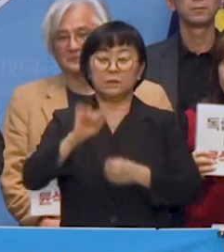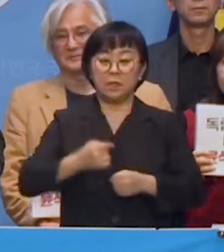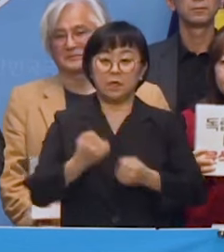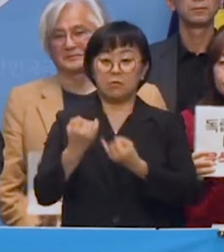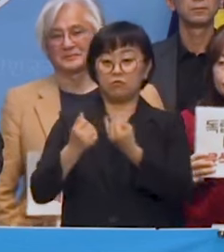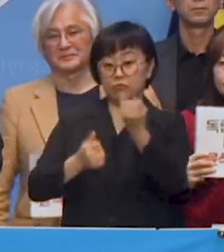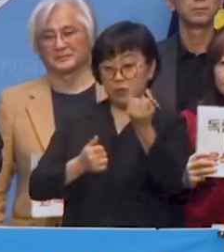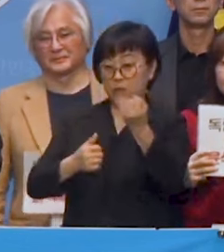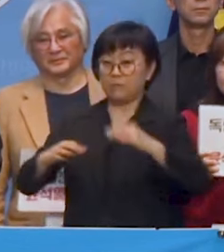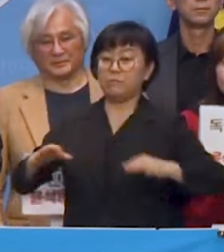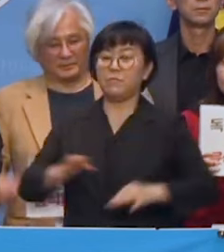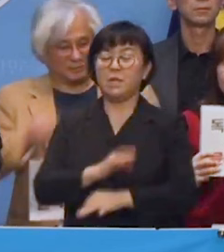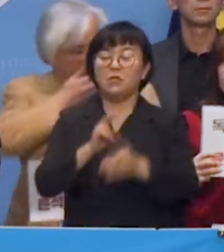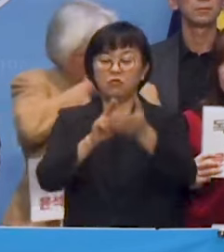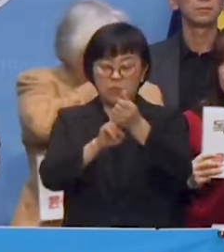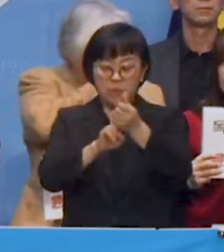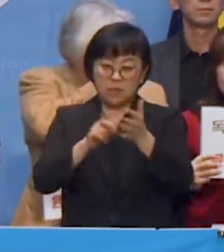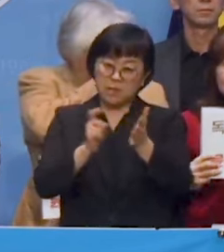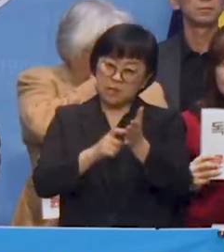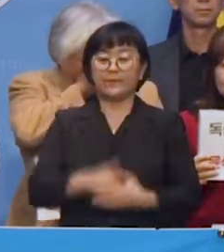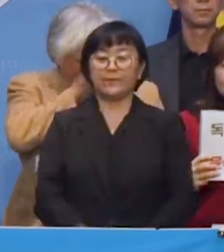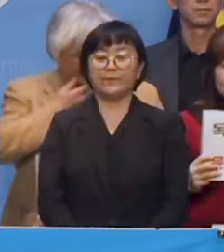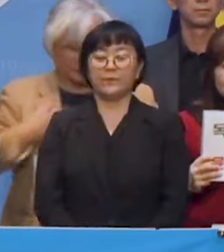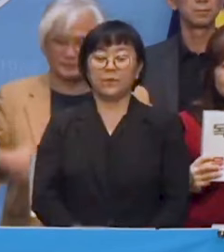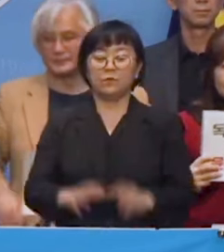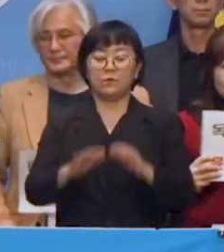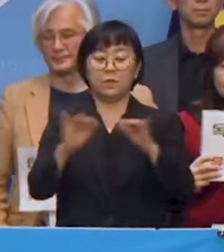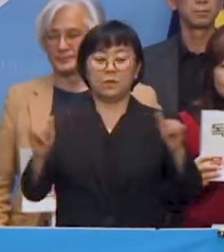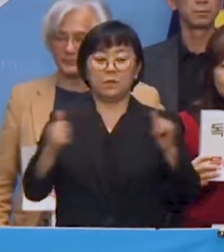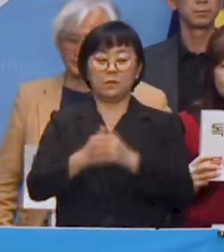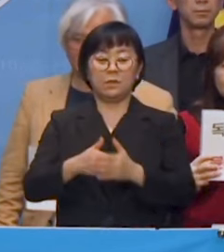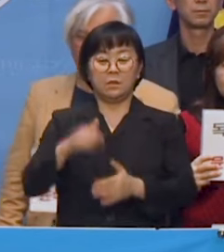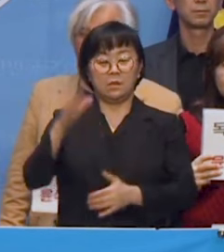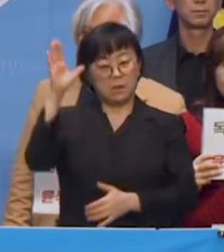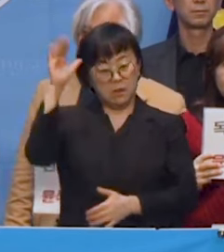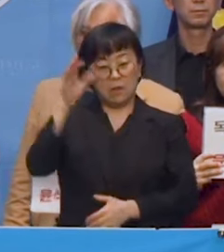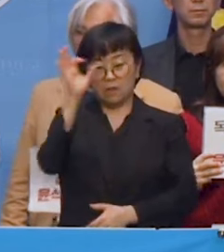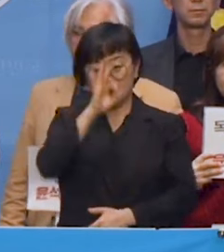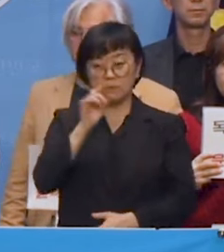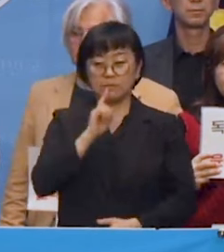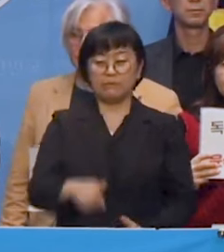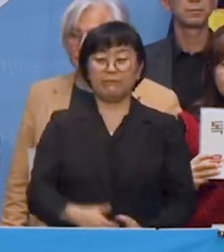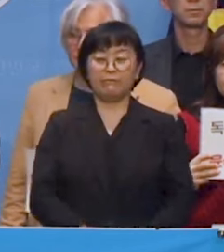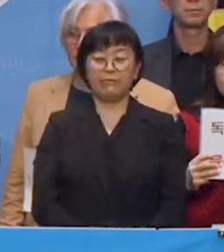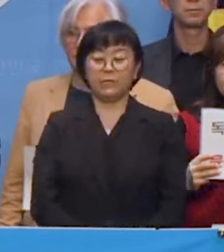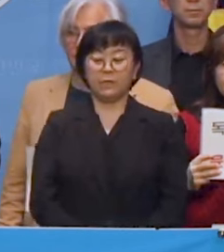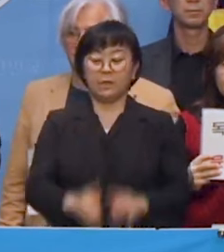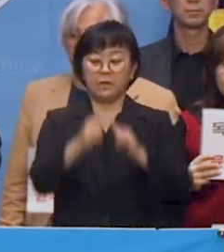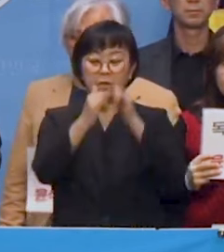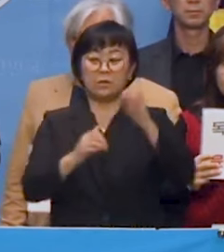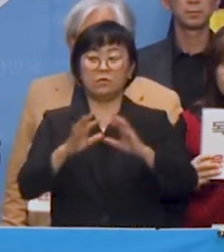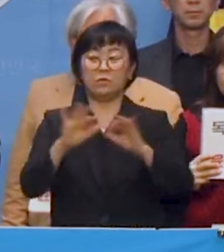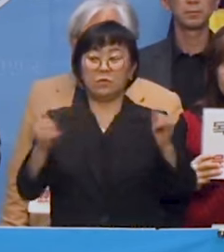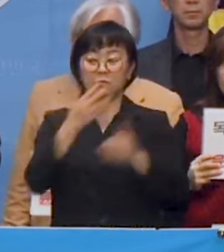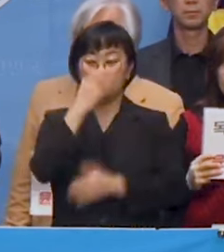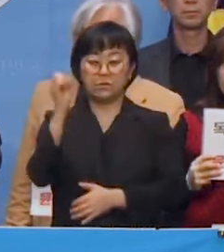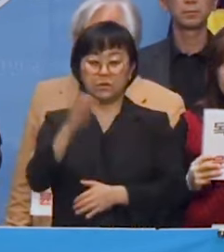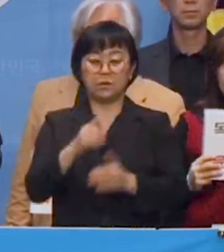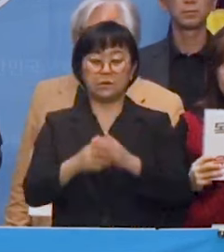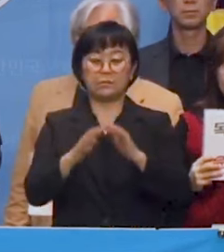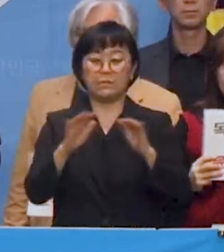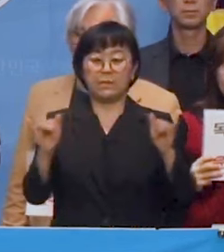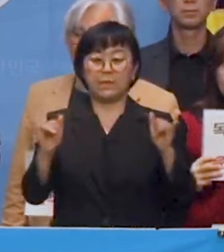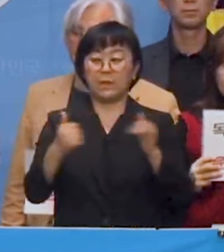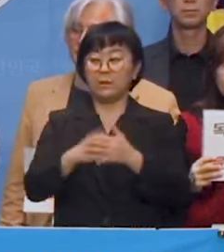부인의 비리를 덮는 데만 급급해하고 있습니다. 국민들을 개돼지로 보고 있습니다. 역사는 국민을 무시하는